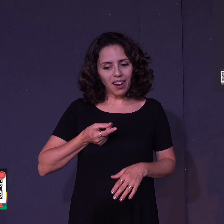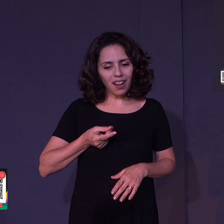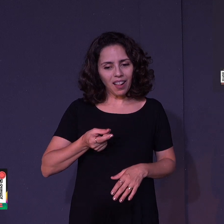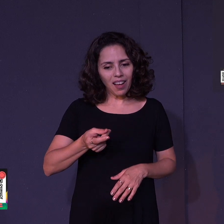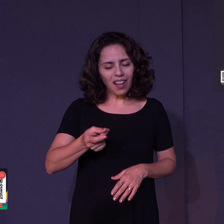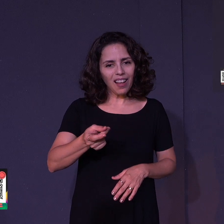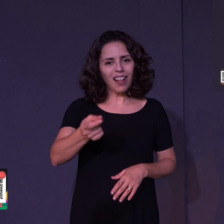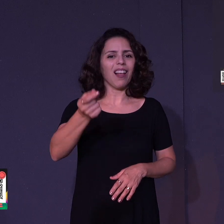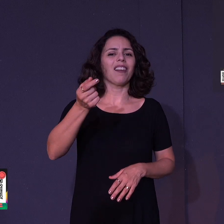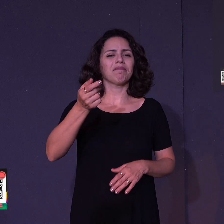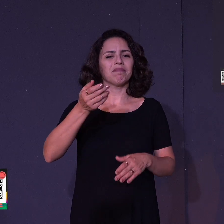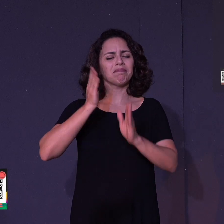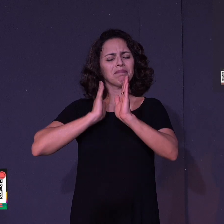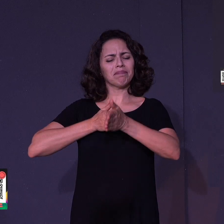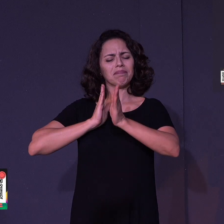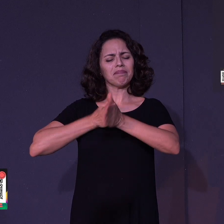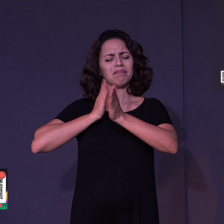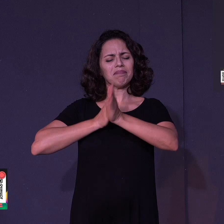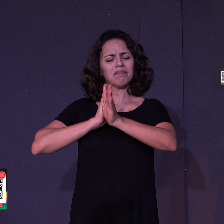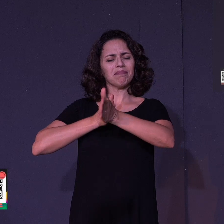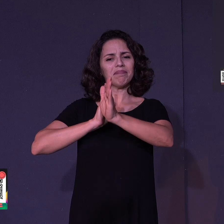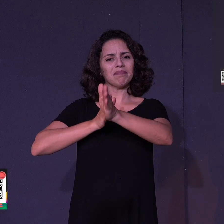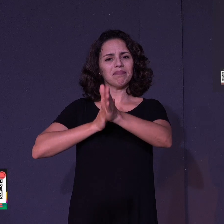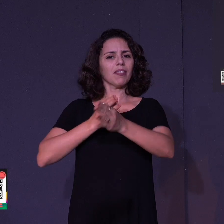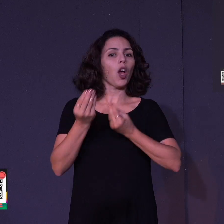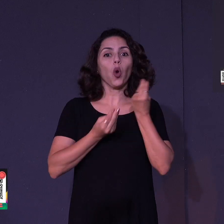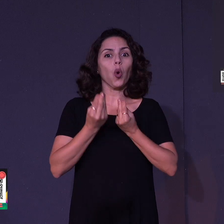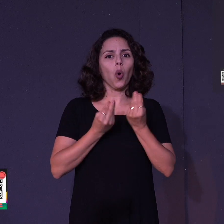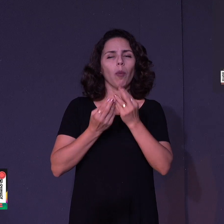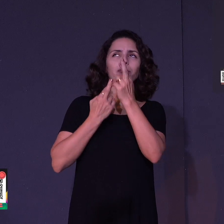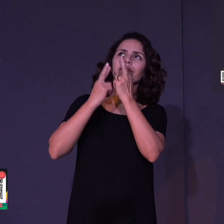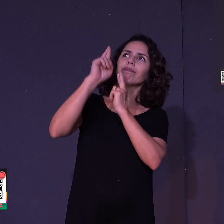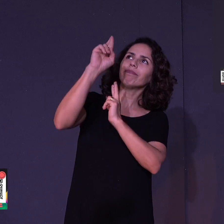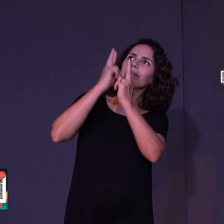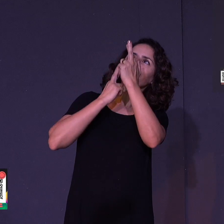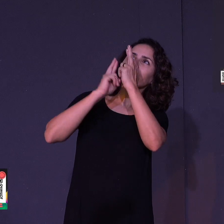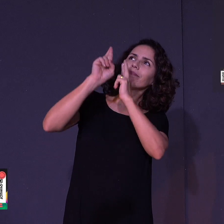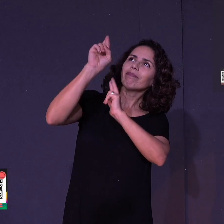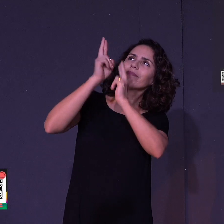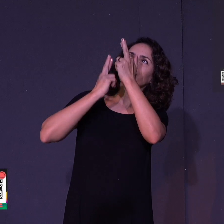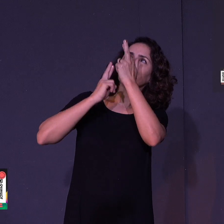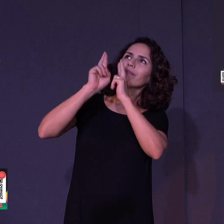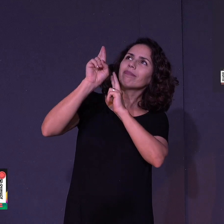prosseguir, estreitando o relacionamento com o Senhor, estreitando por meio da